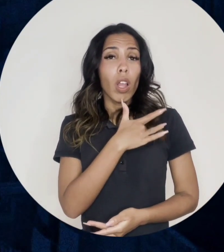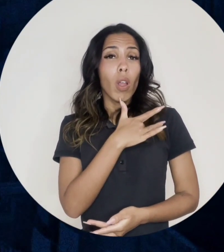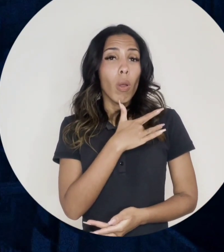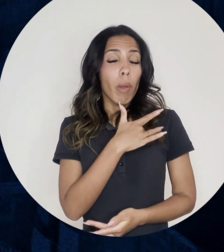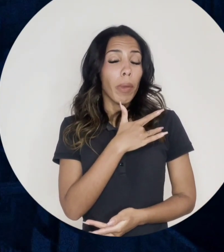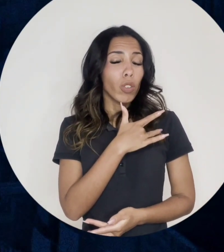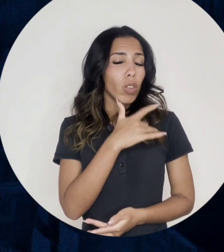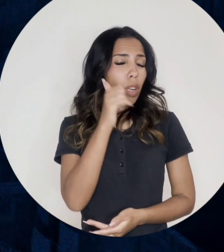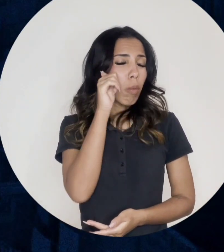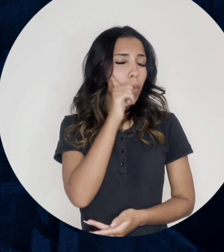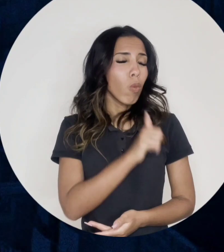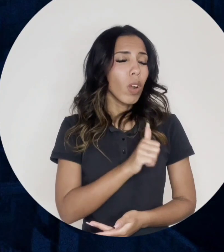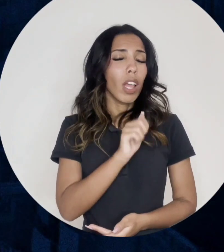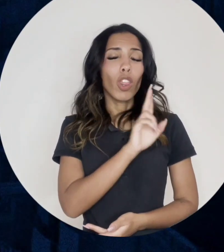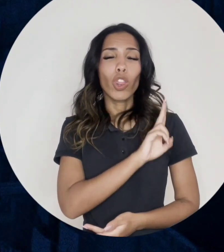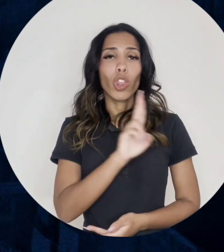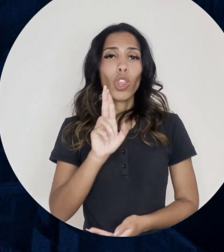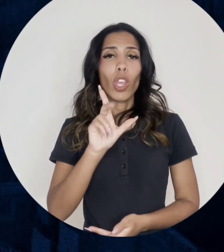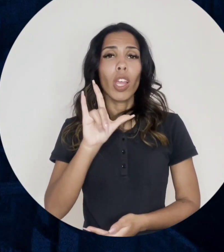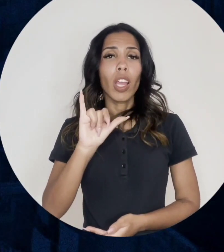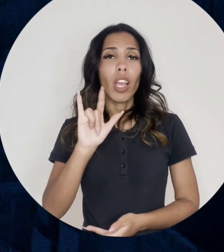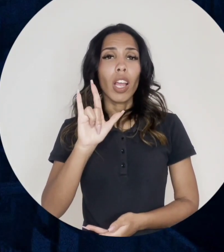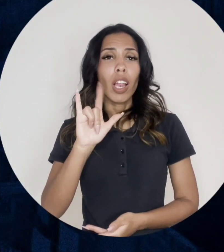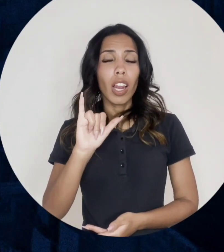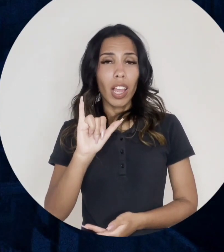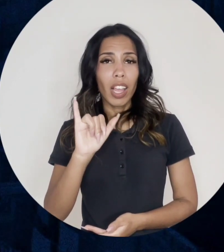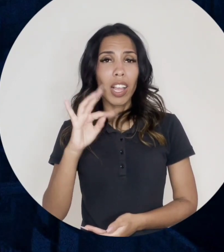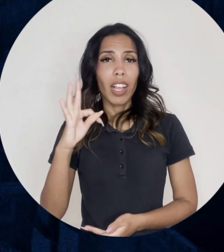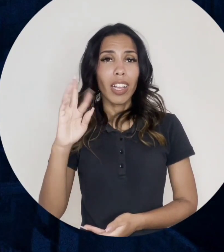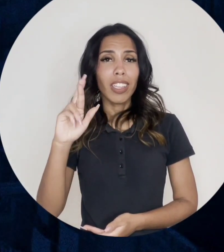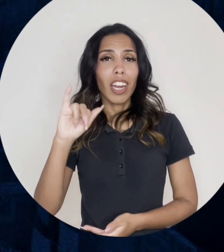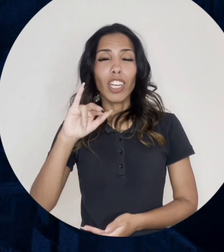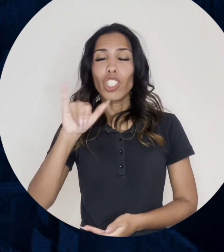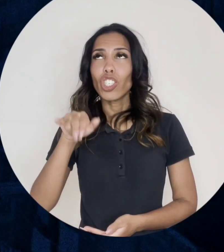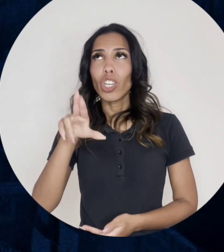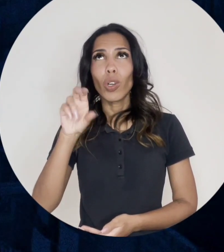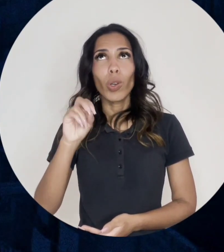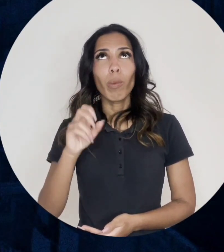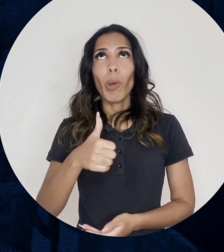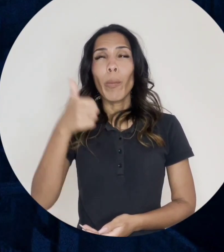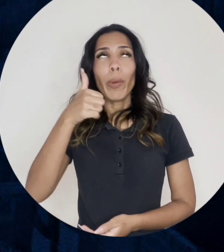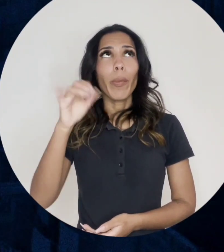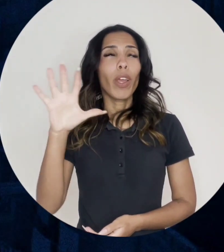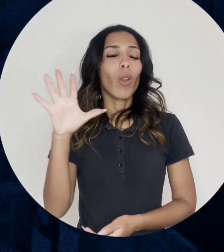Lilia. Lilia Trajano, meu primeiro amor. E eu não